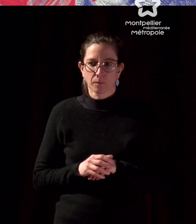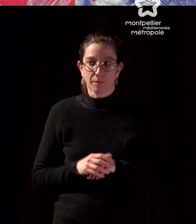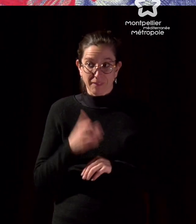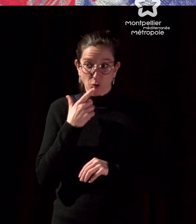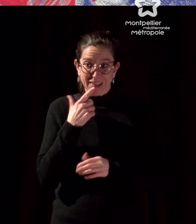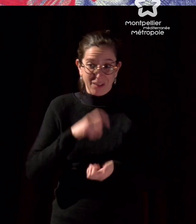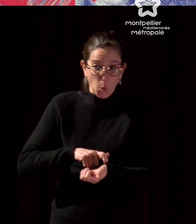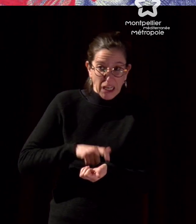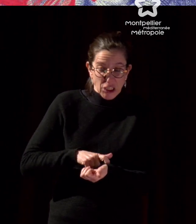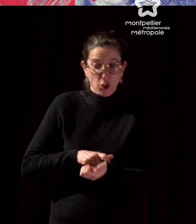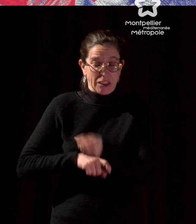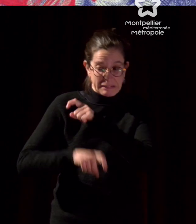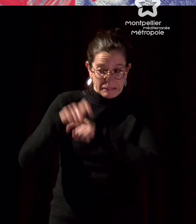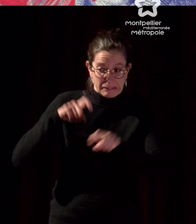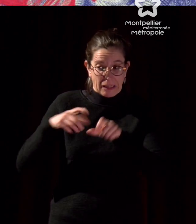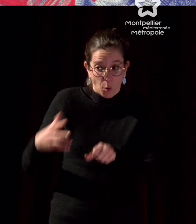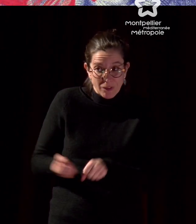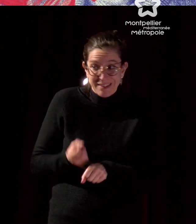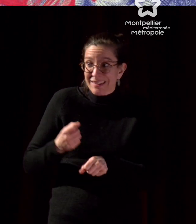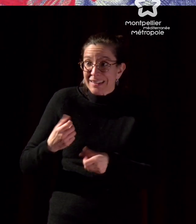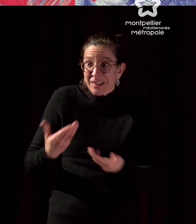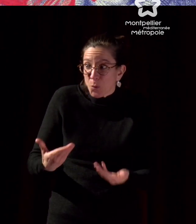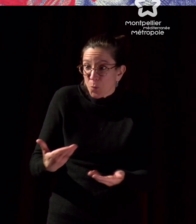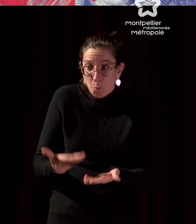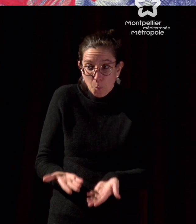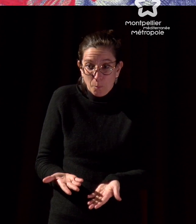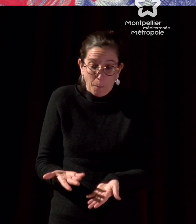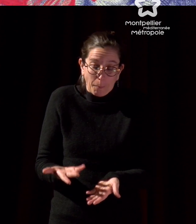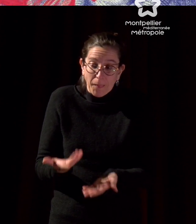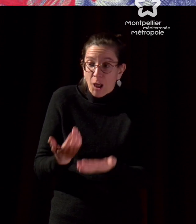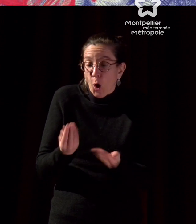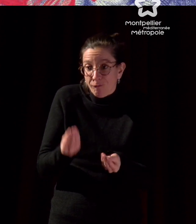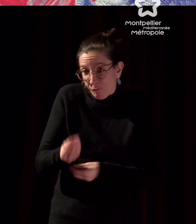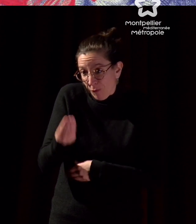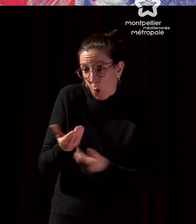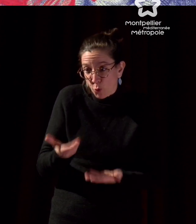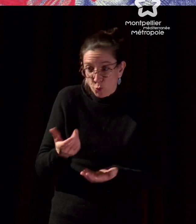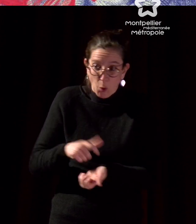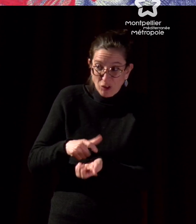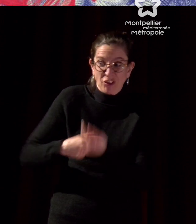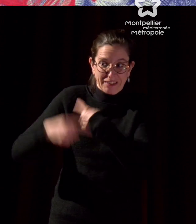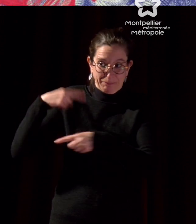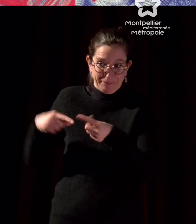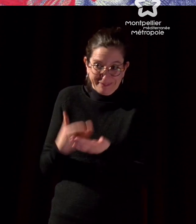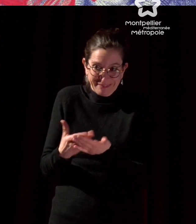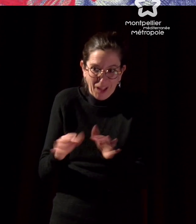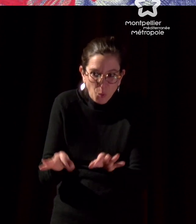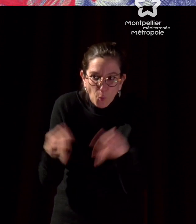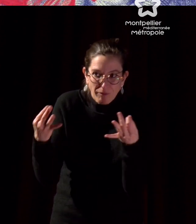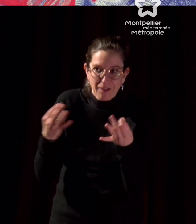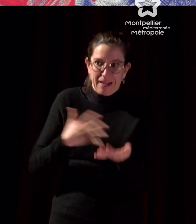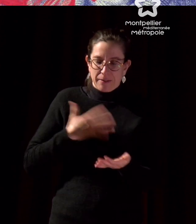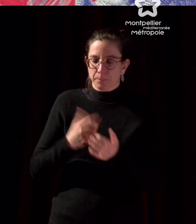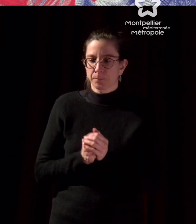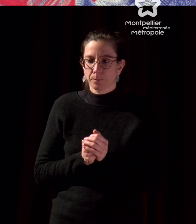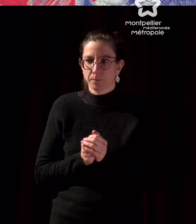des descendants jusqu'à nos jours. Il y a eu d'autres sorties d'Afrique. Il y a d'autres sapiens plus anciens que